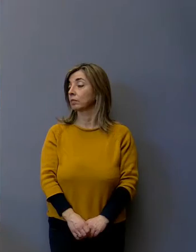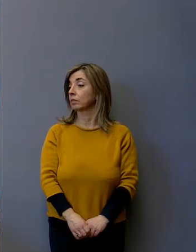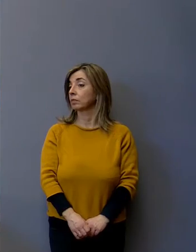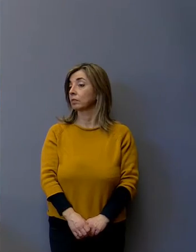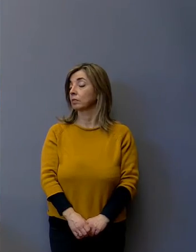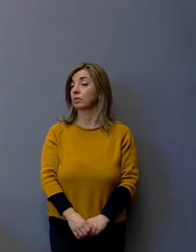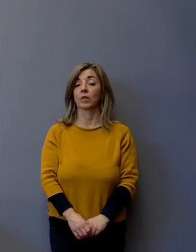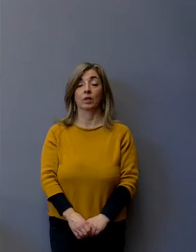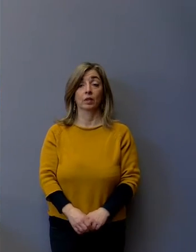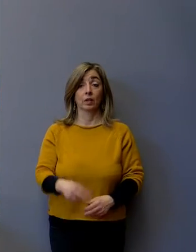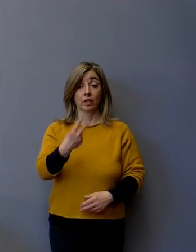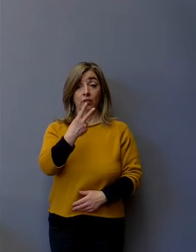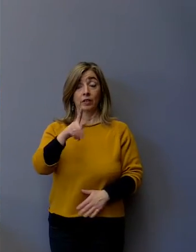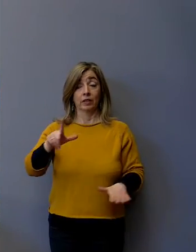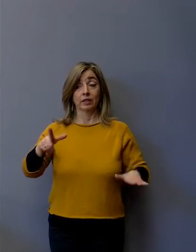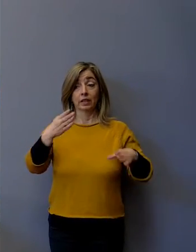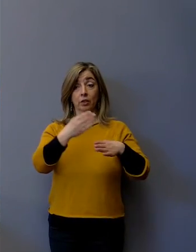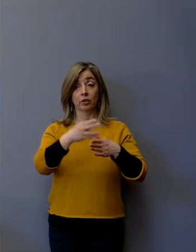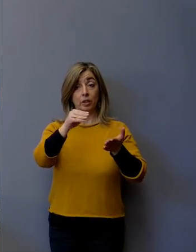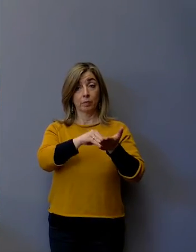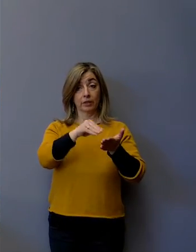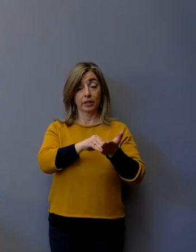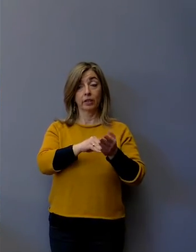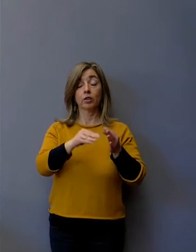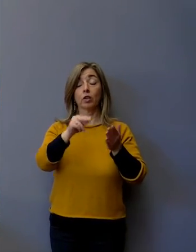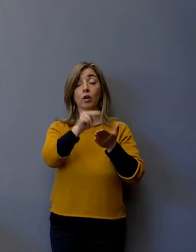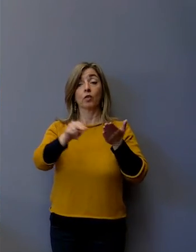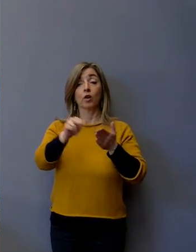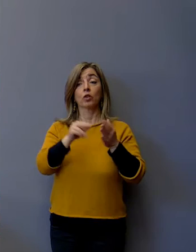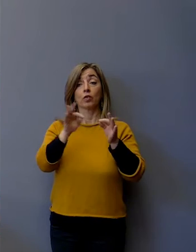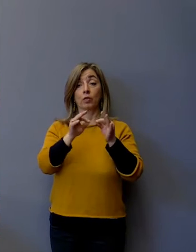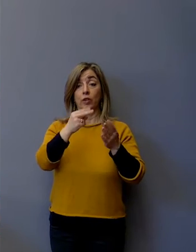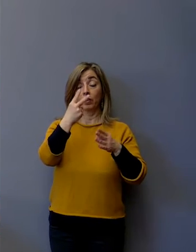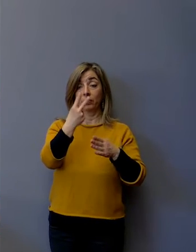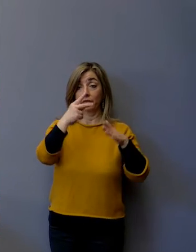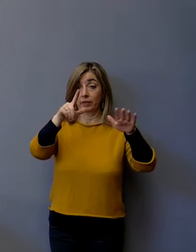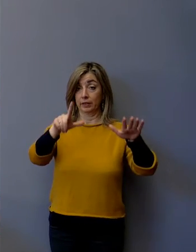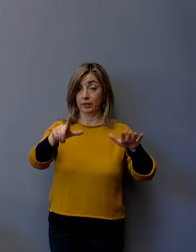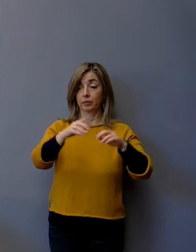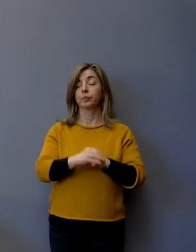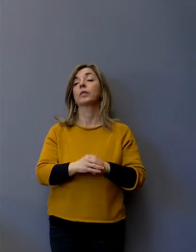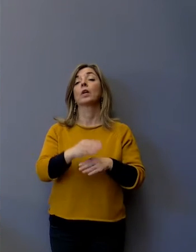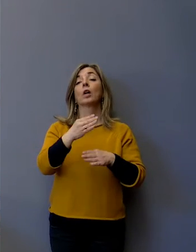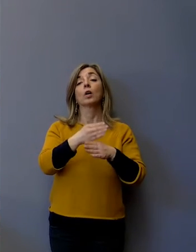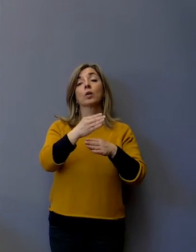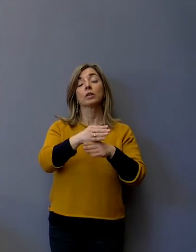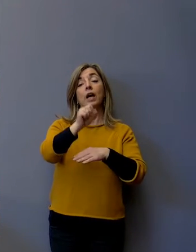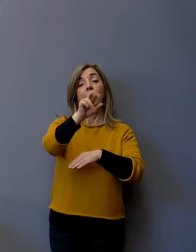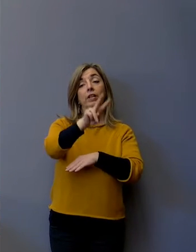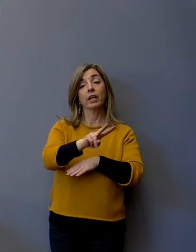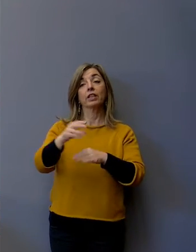27 consiglieri presenti 27 voti favorevoli consiglieri avvenente correvo e